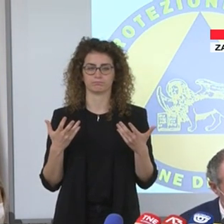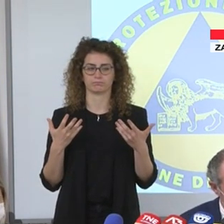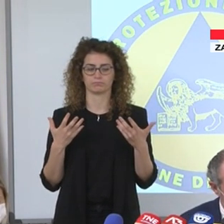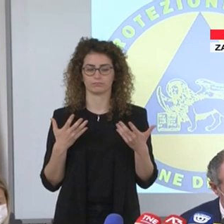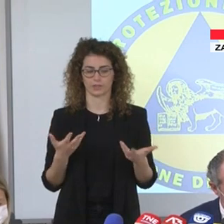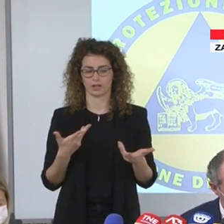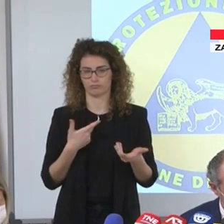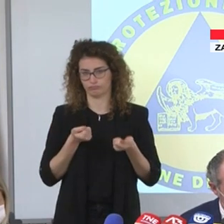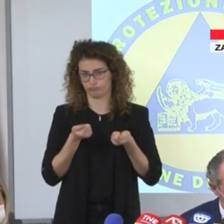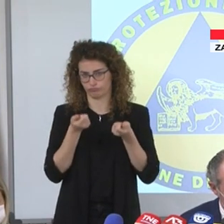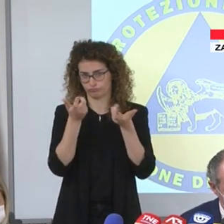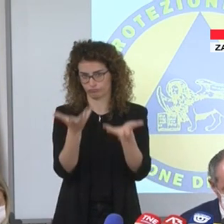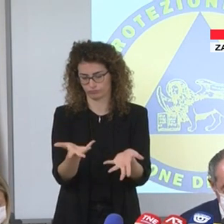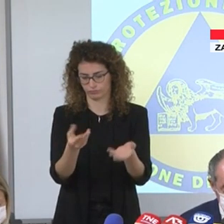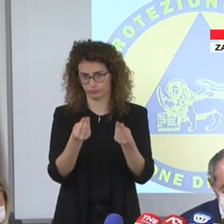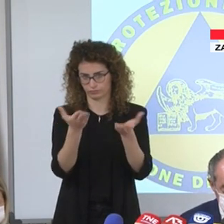vi do questi dati.